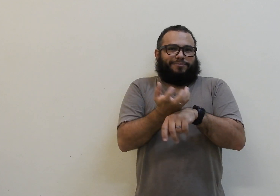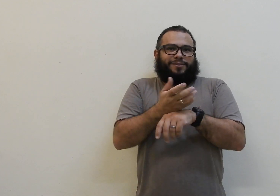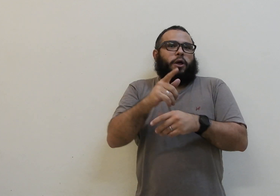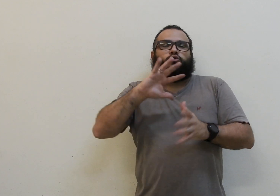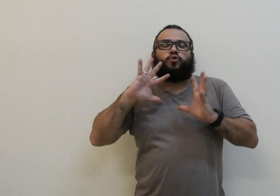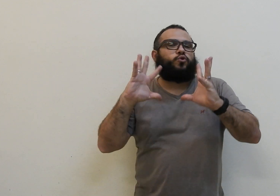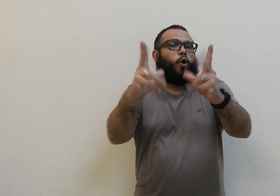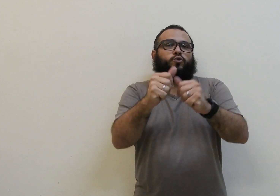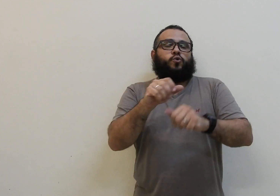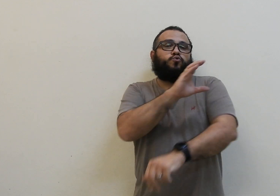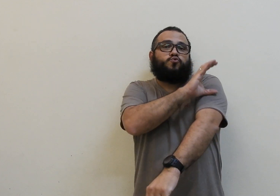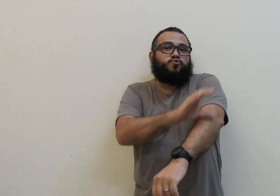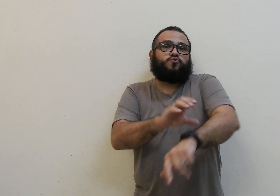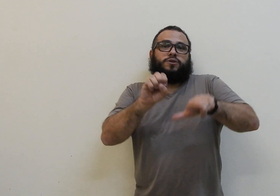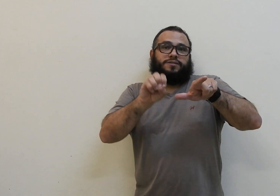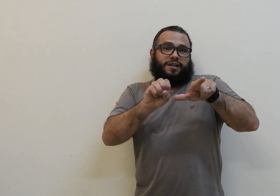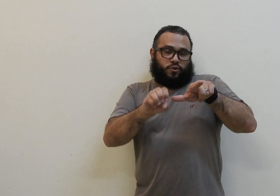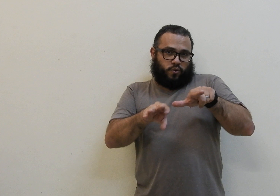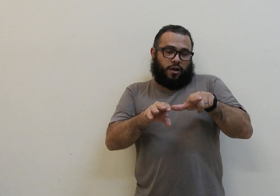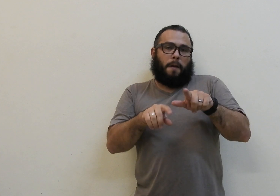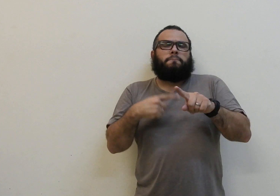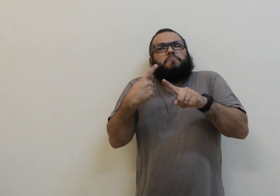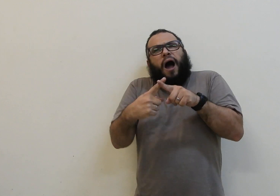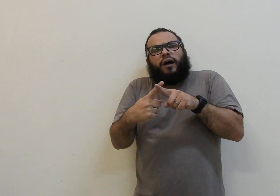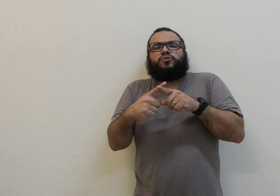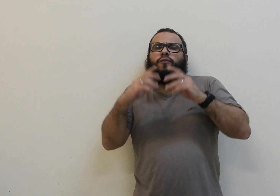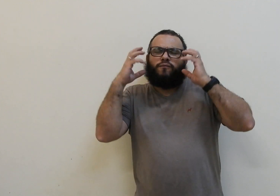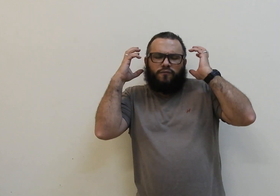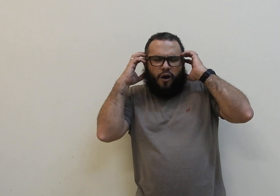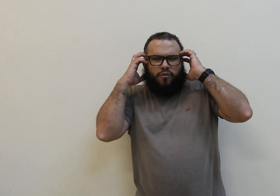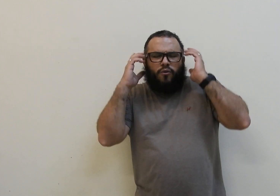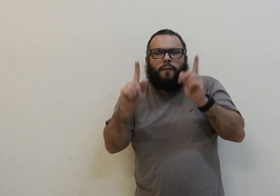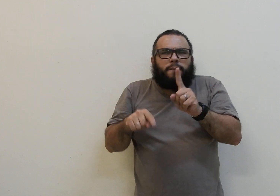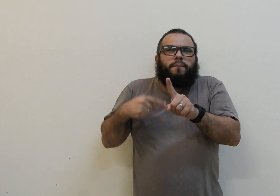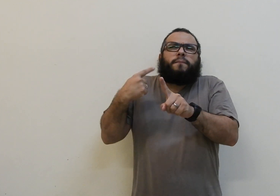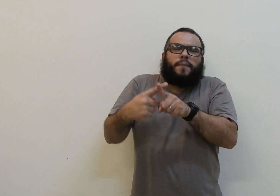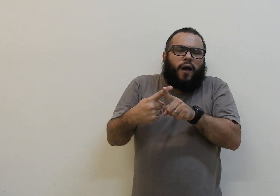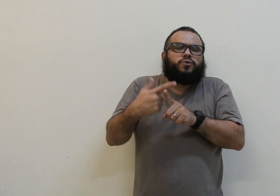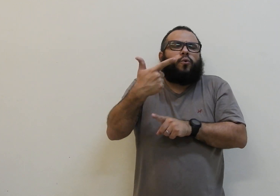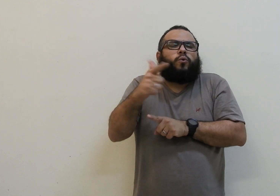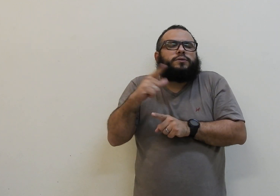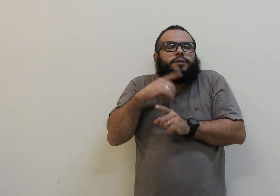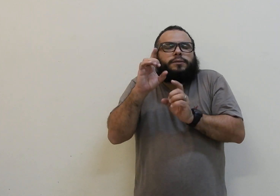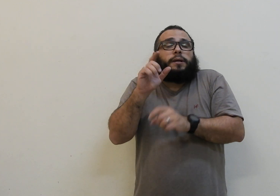no currículo de vocês, né? Para todas as licenciaturas é uma disciplina obrigatória, para os cursos